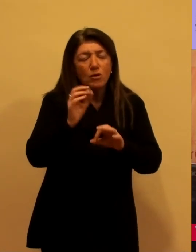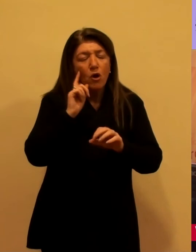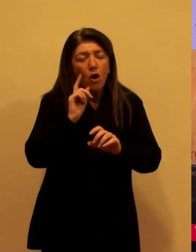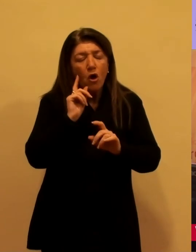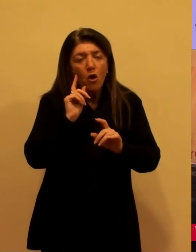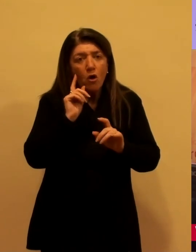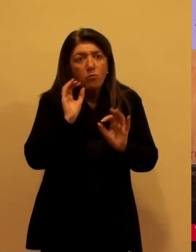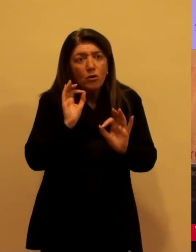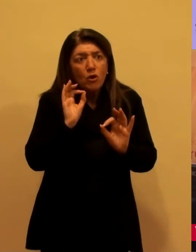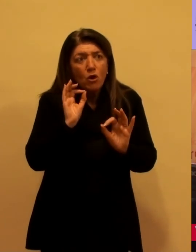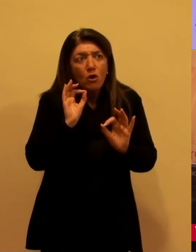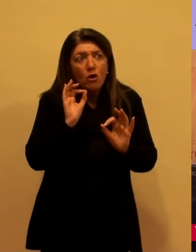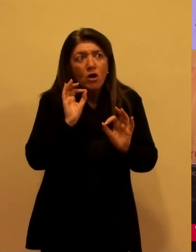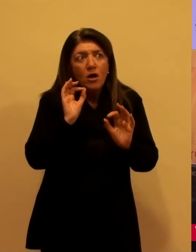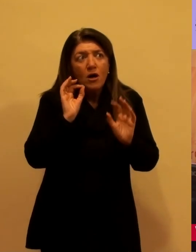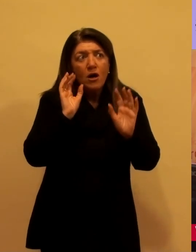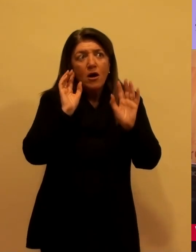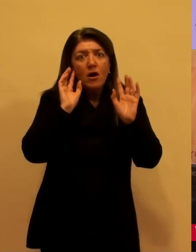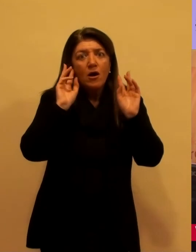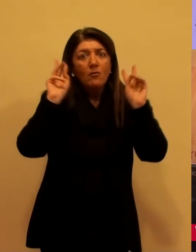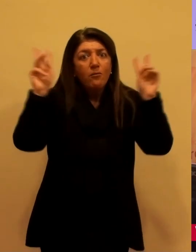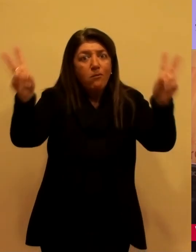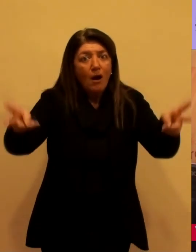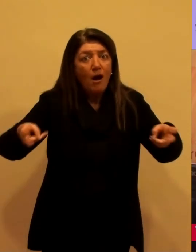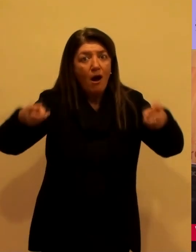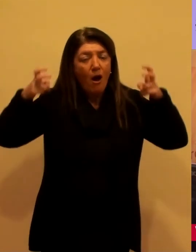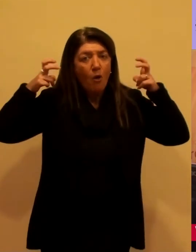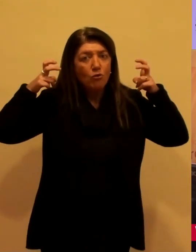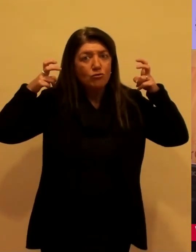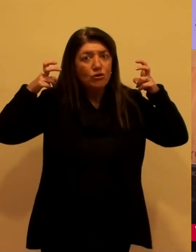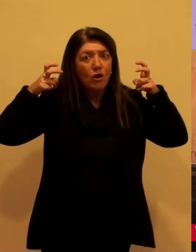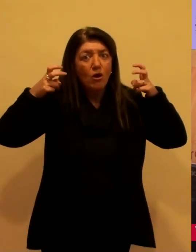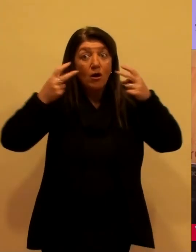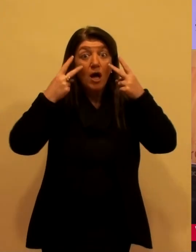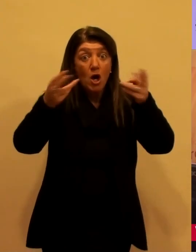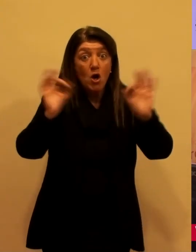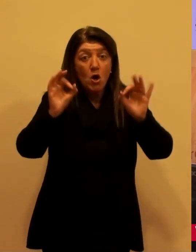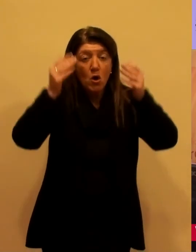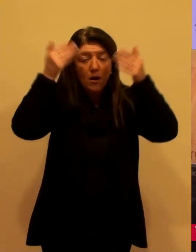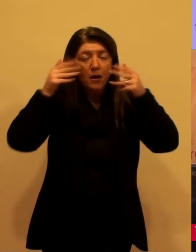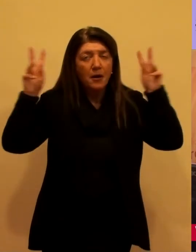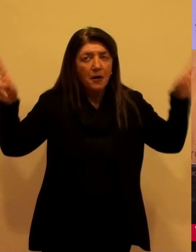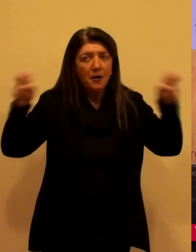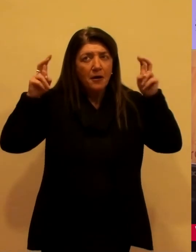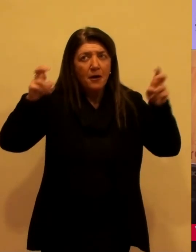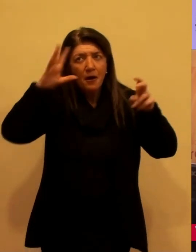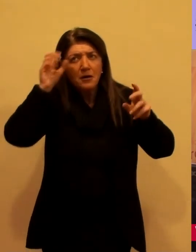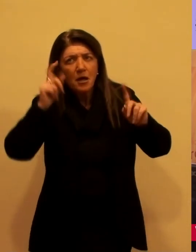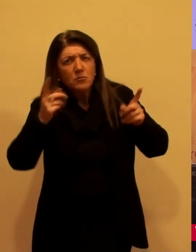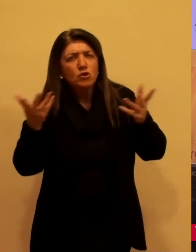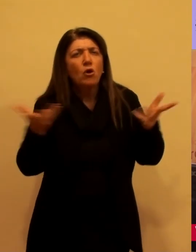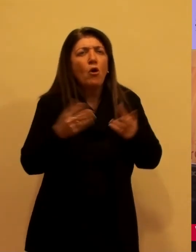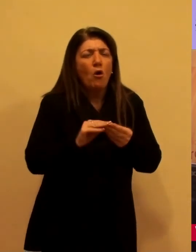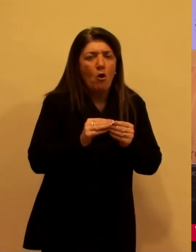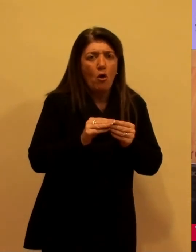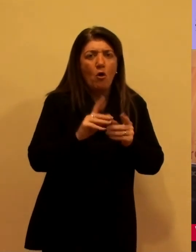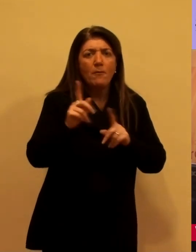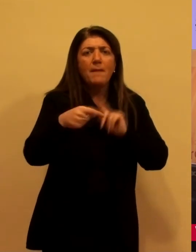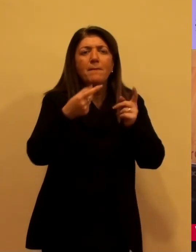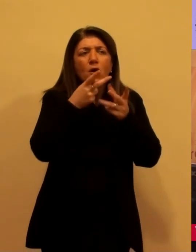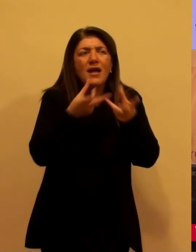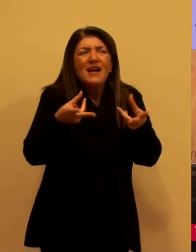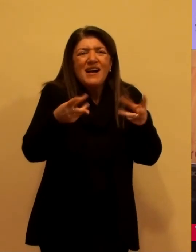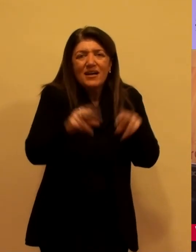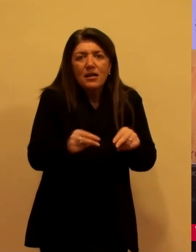comprende per esempio dall'audio, no? Non vedendo le immagini, e poi la ripetizione in qualche modo corporale,